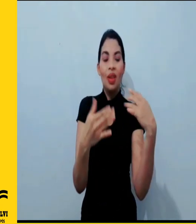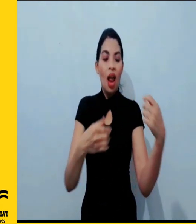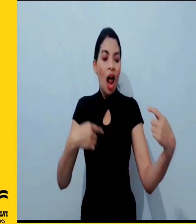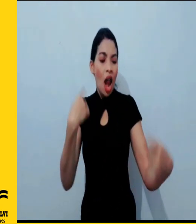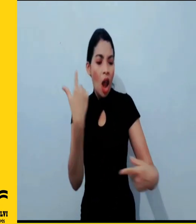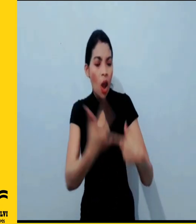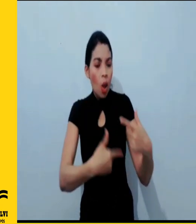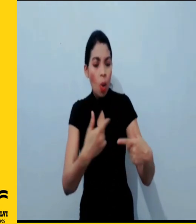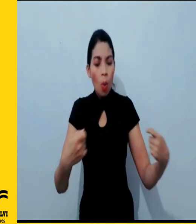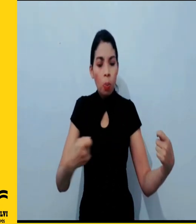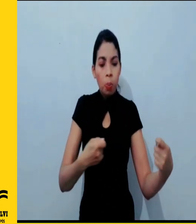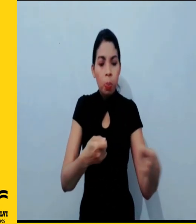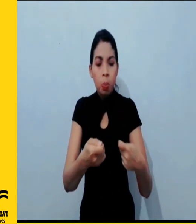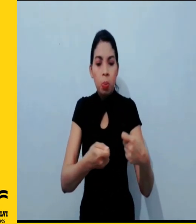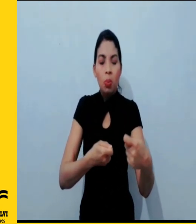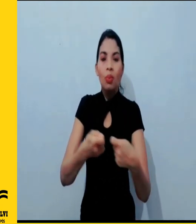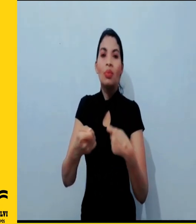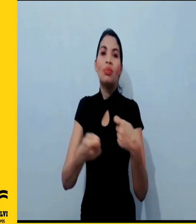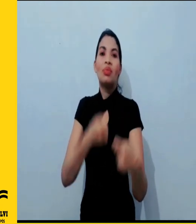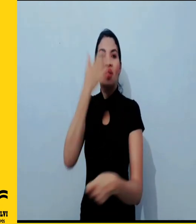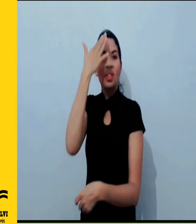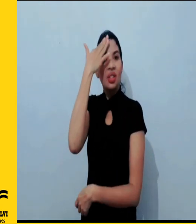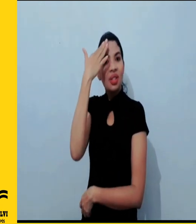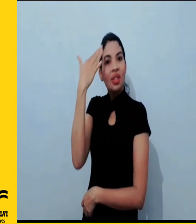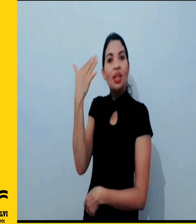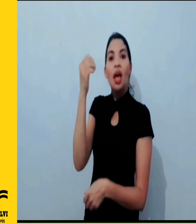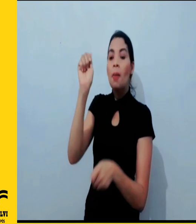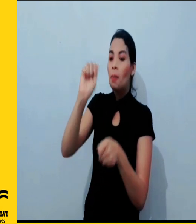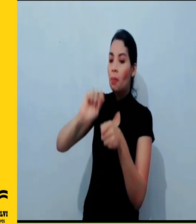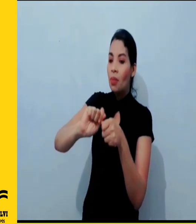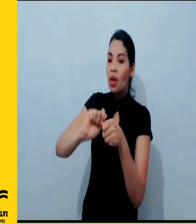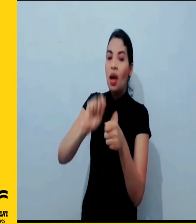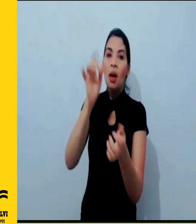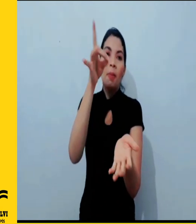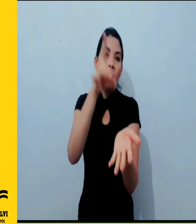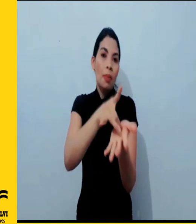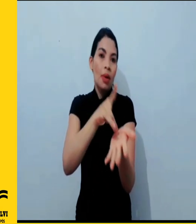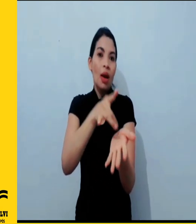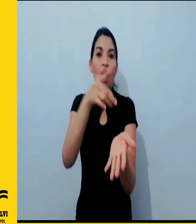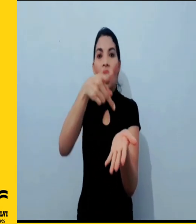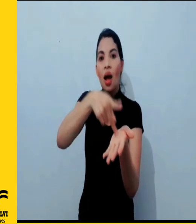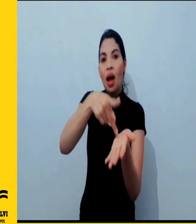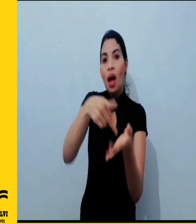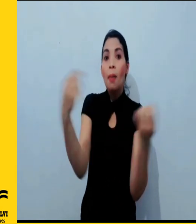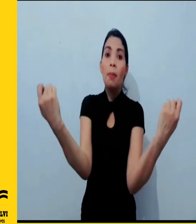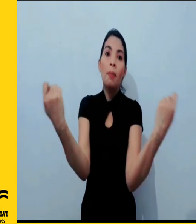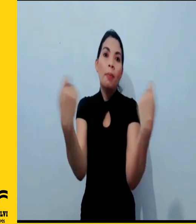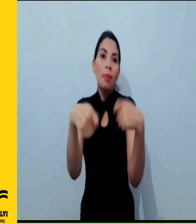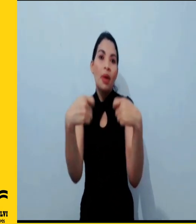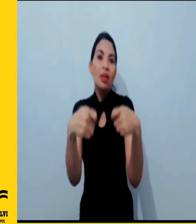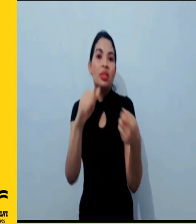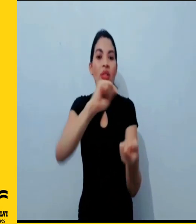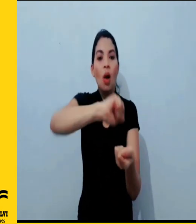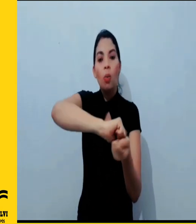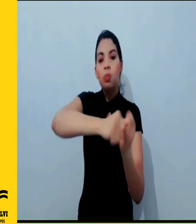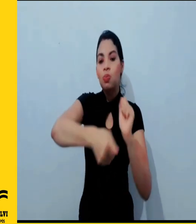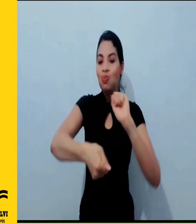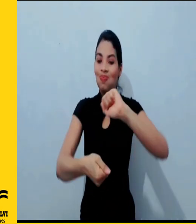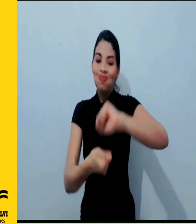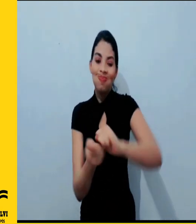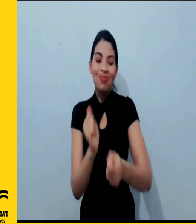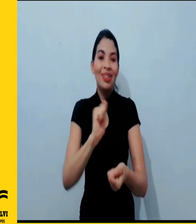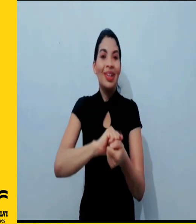fazer acontecer, saber fazer, visto que se faz necessário a